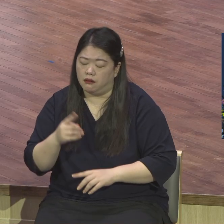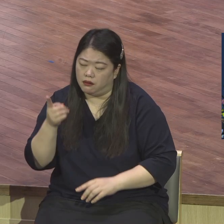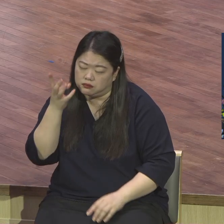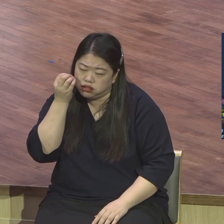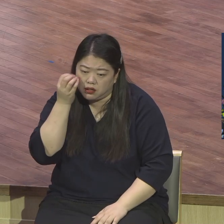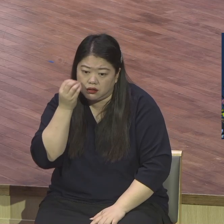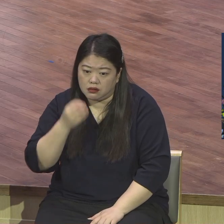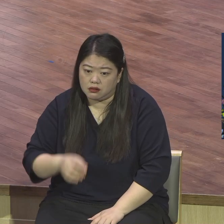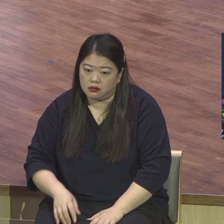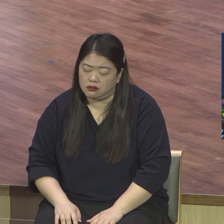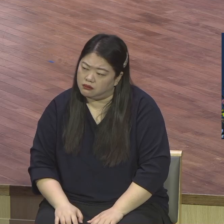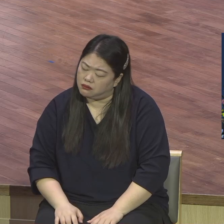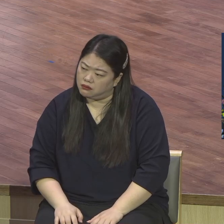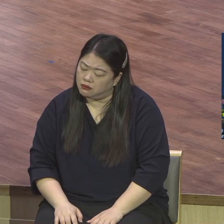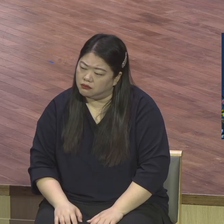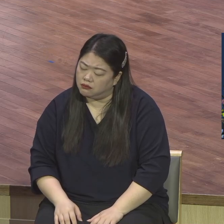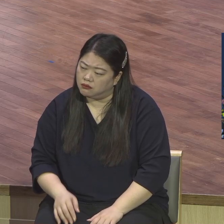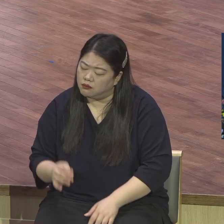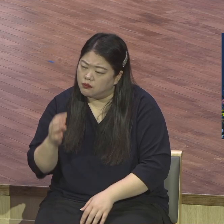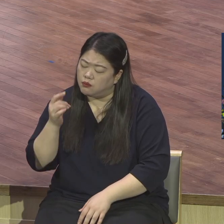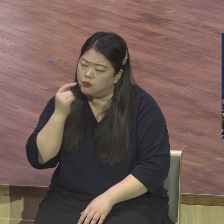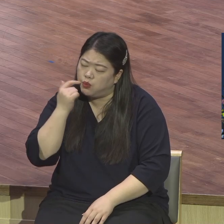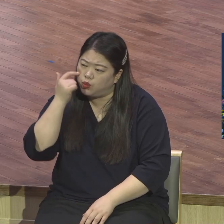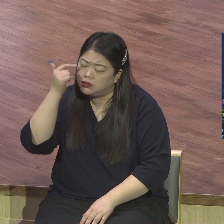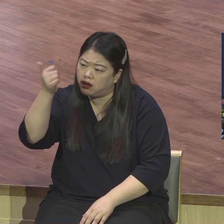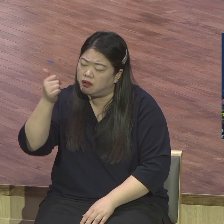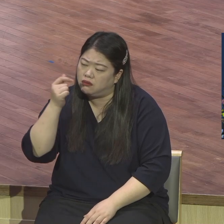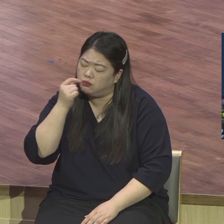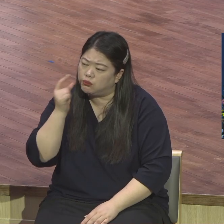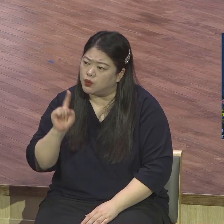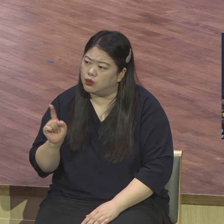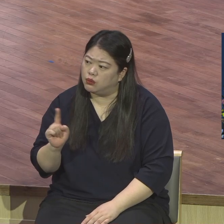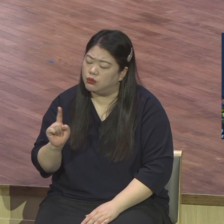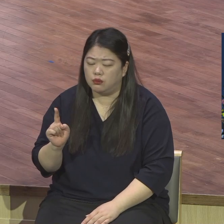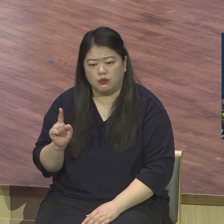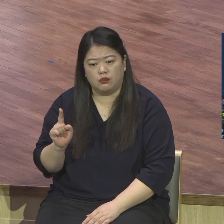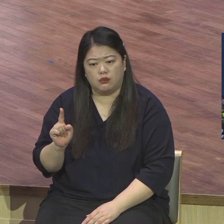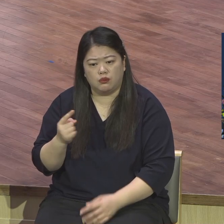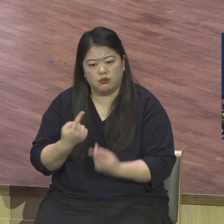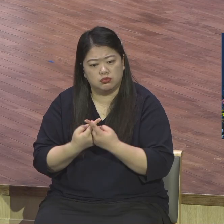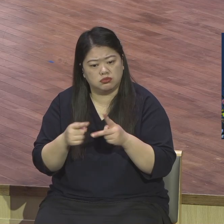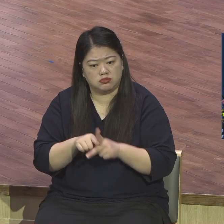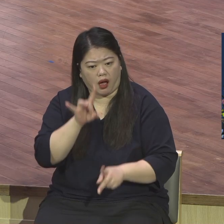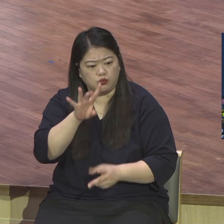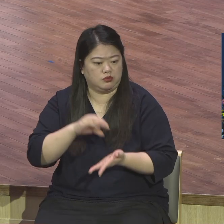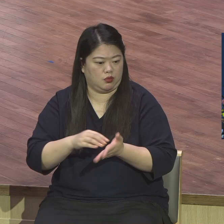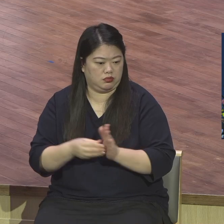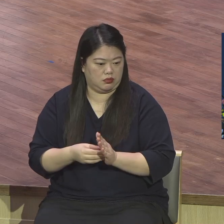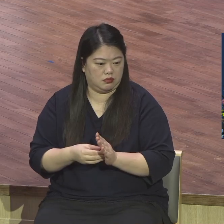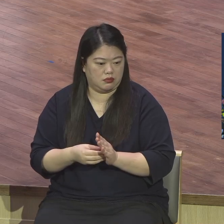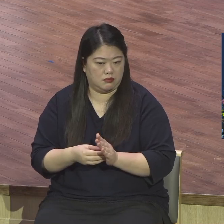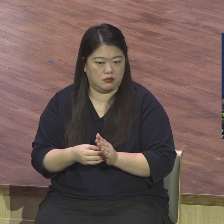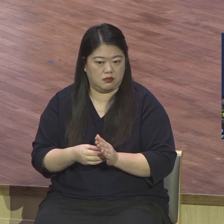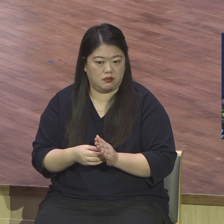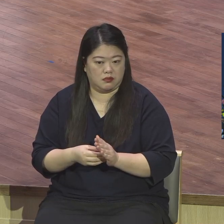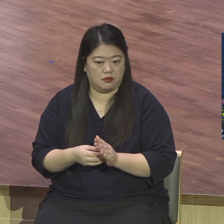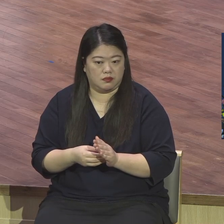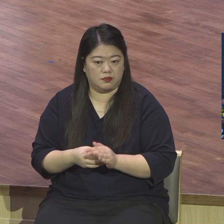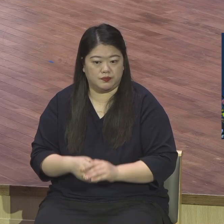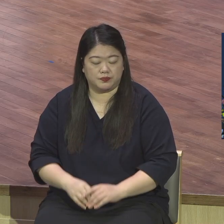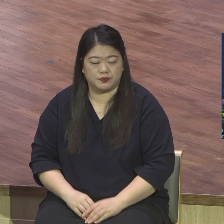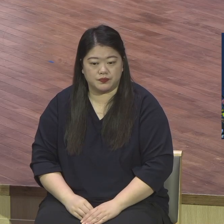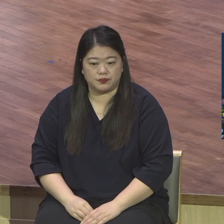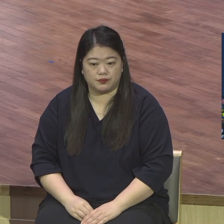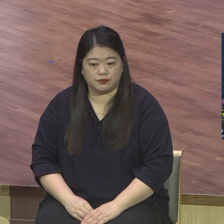형도 여러분, 여러분 누가 맹해를 준다고 맹해를 준다. 야, 사람들 인정받 좋습니까?